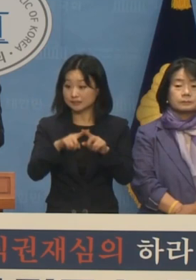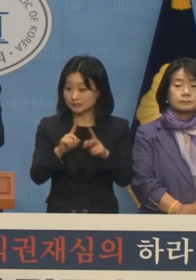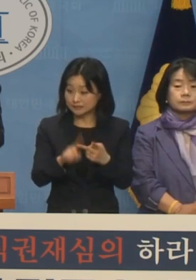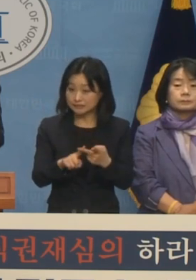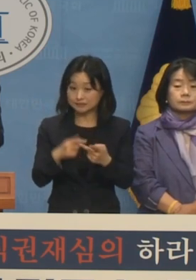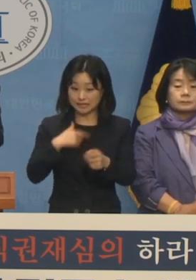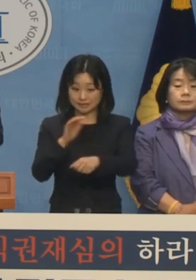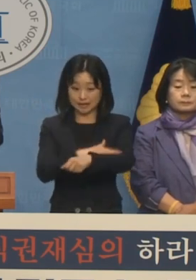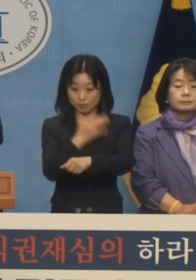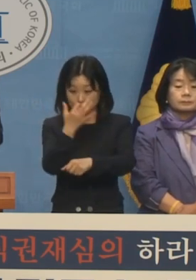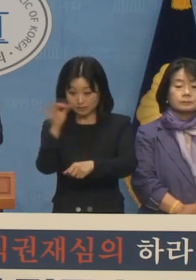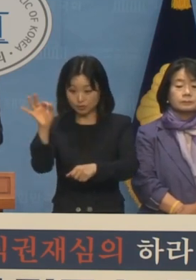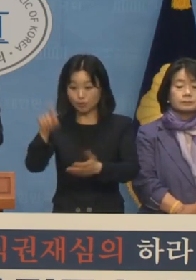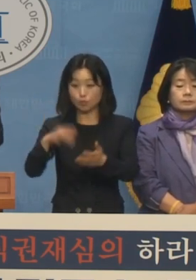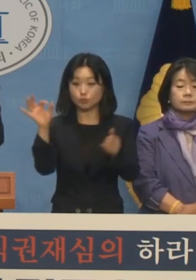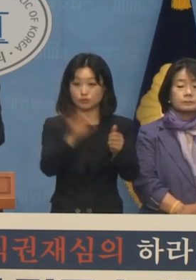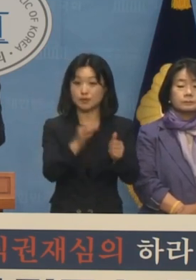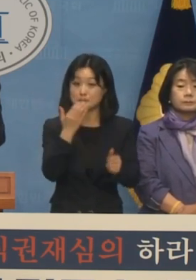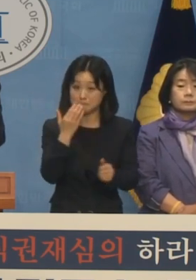수가 있습니다.